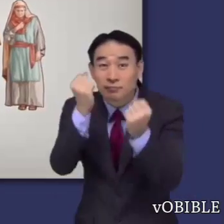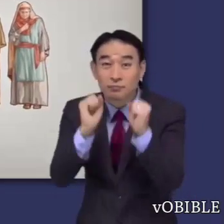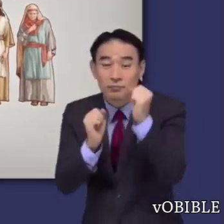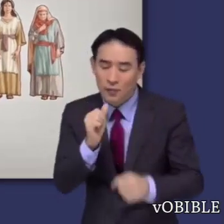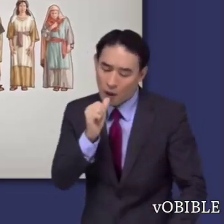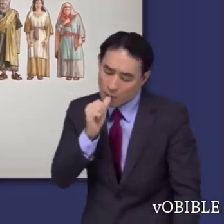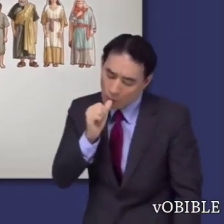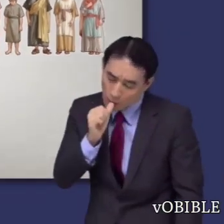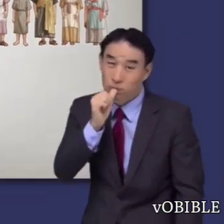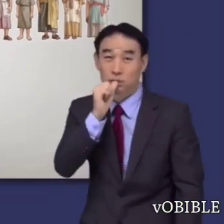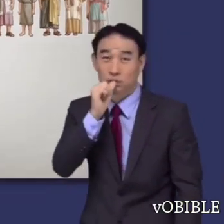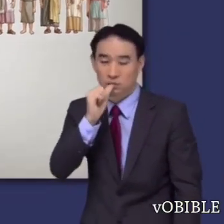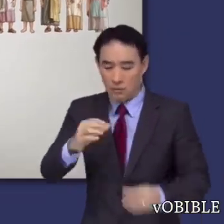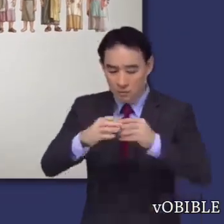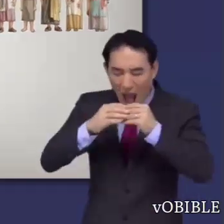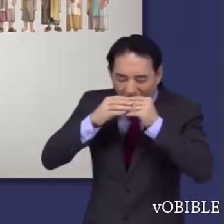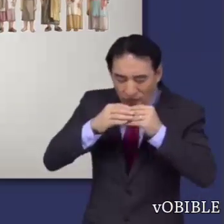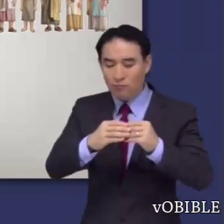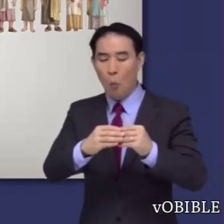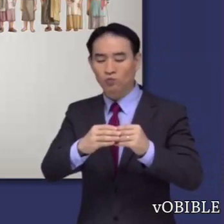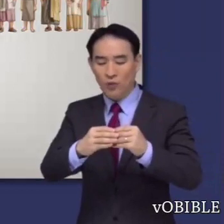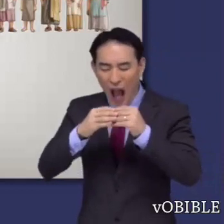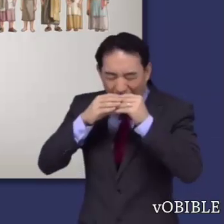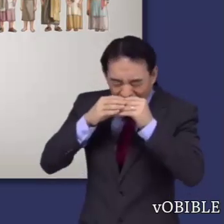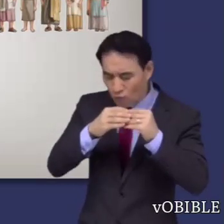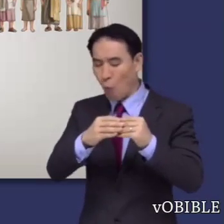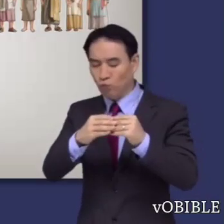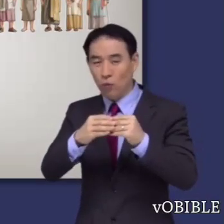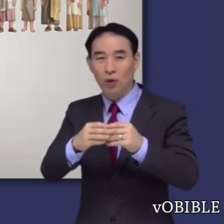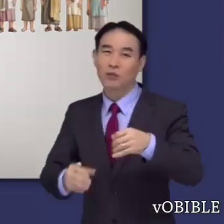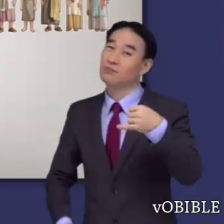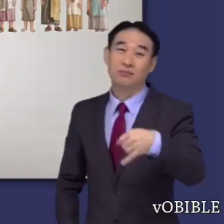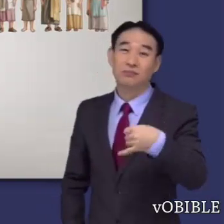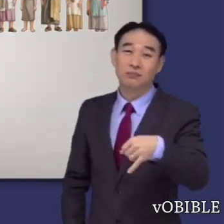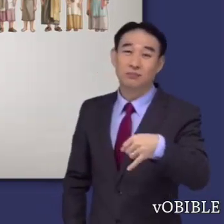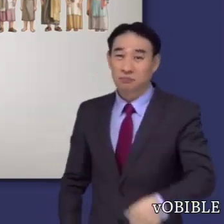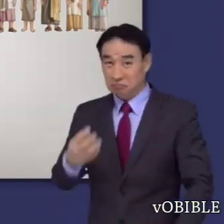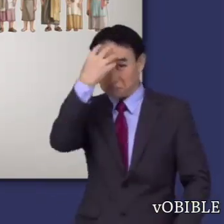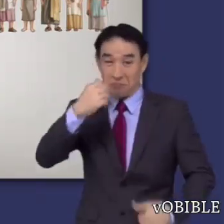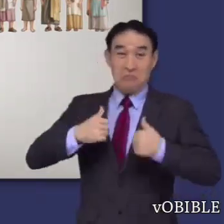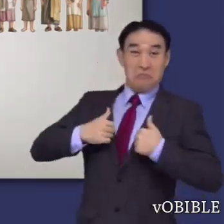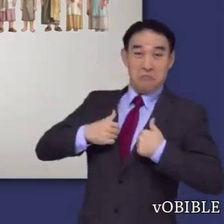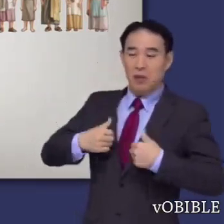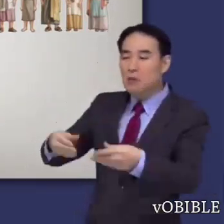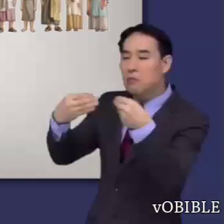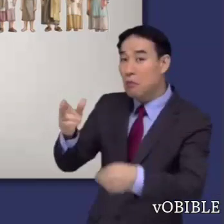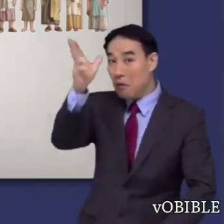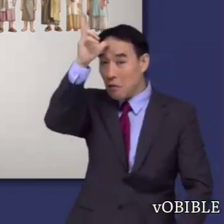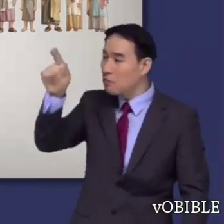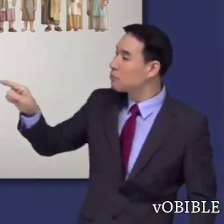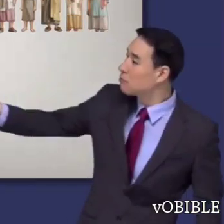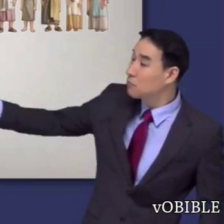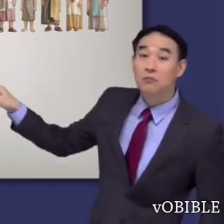人信心软弱，很难抵抗犹太宗教领袖及其党羽对基督教信仰的攻击。反对